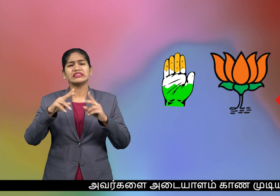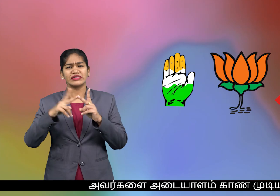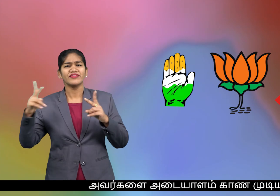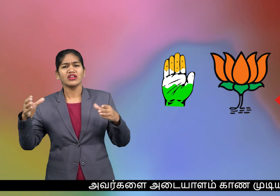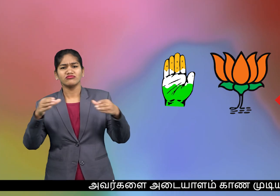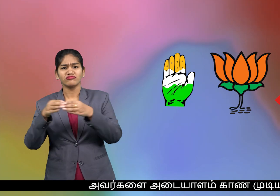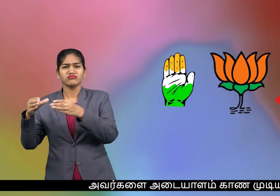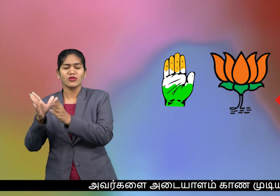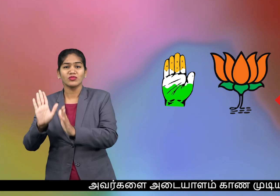காண முடியுமா?